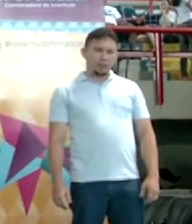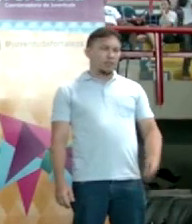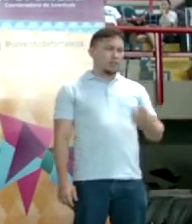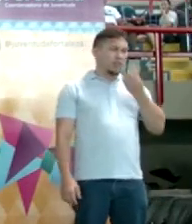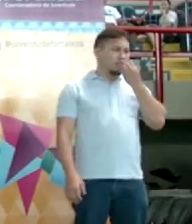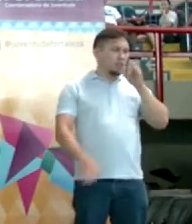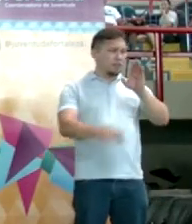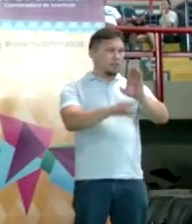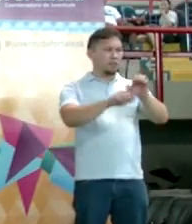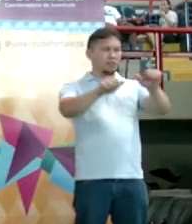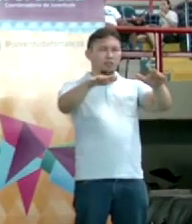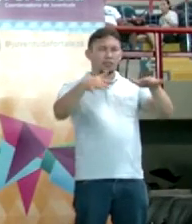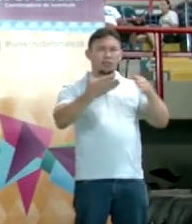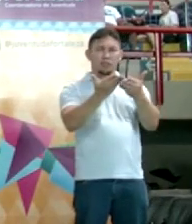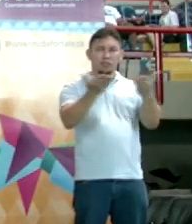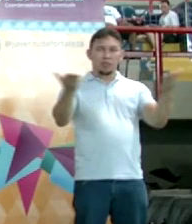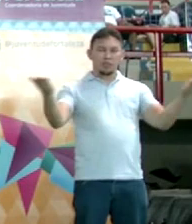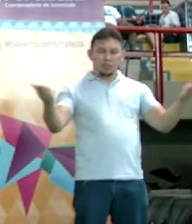Boa tarde, pessoal.